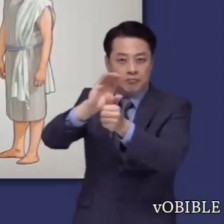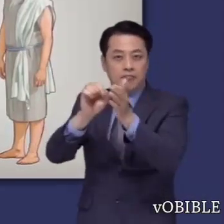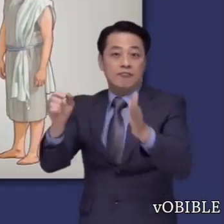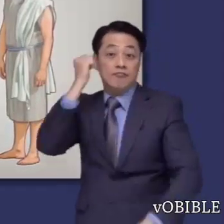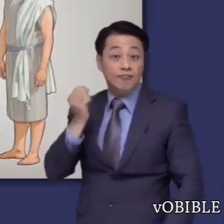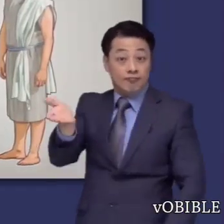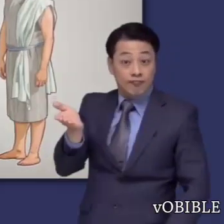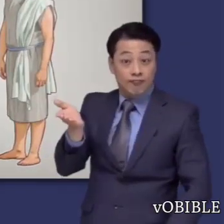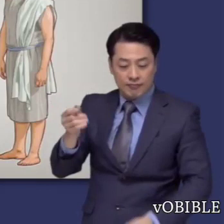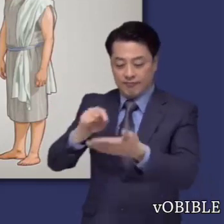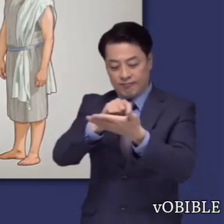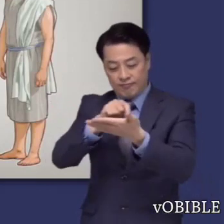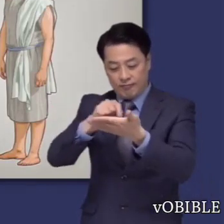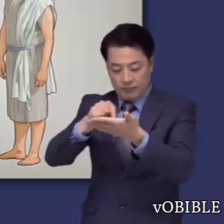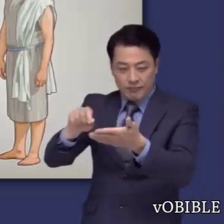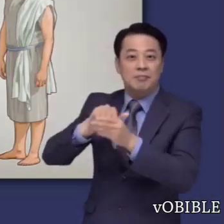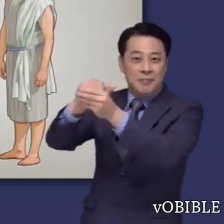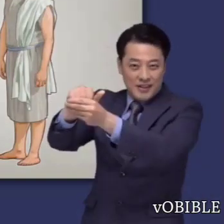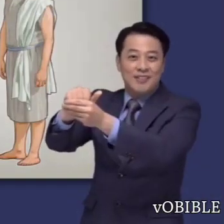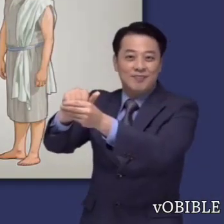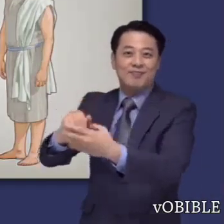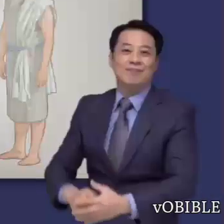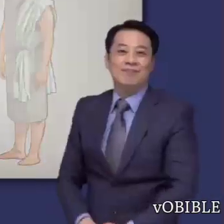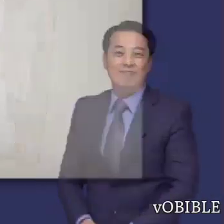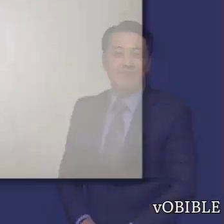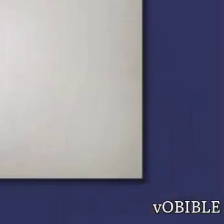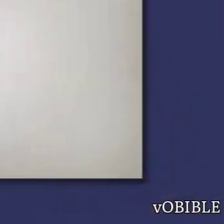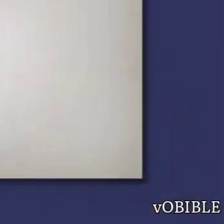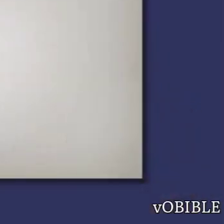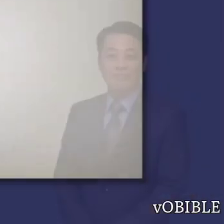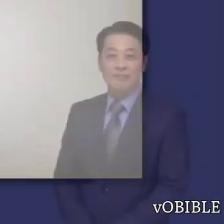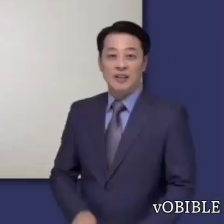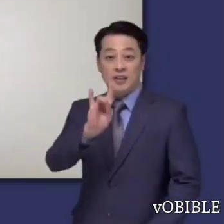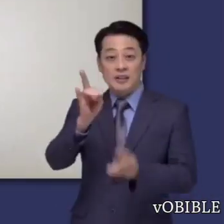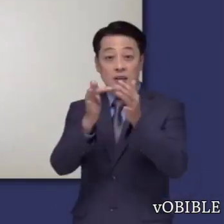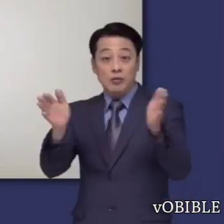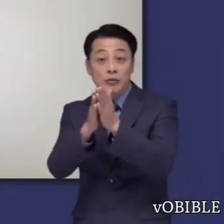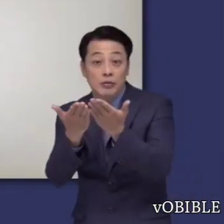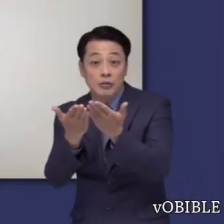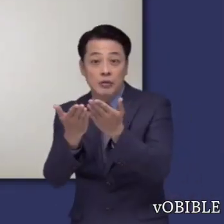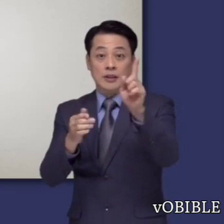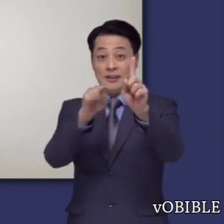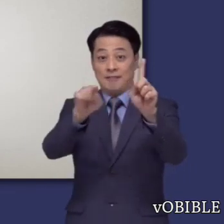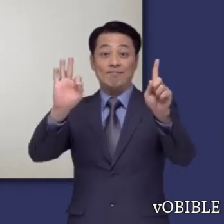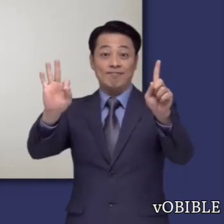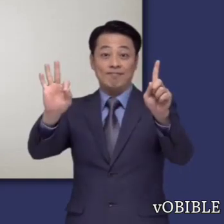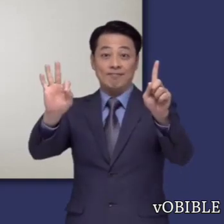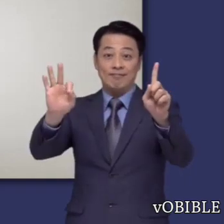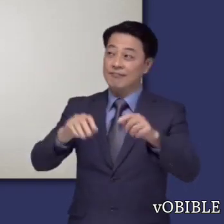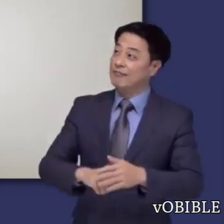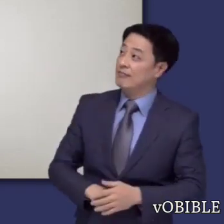委任符合资格的弟兄做长老。 提多书一共有三章。